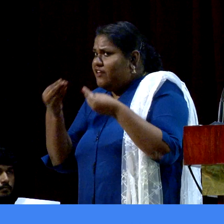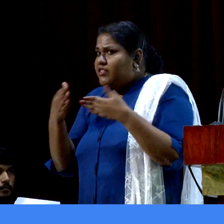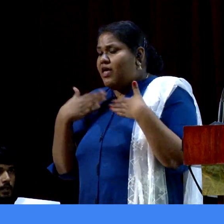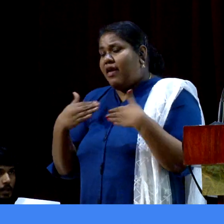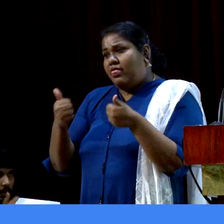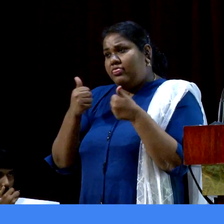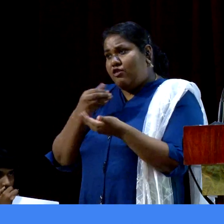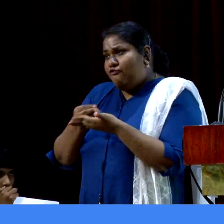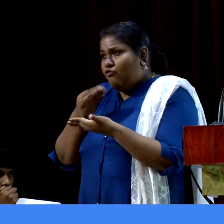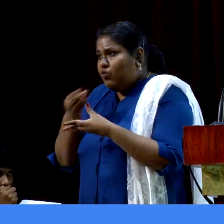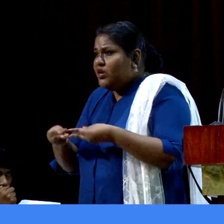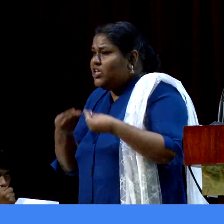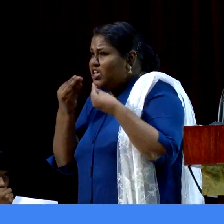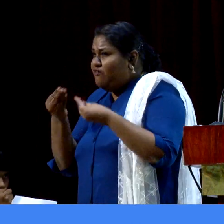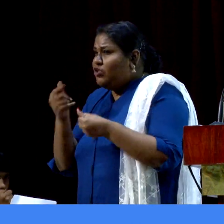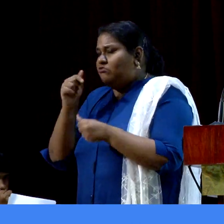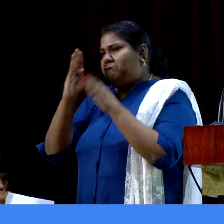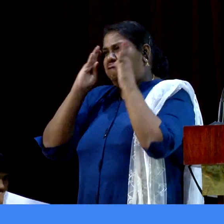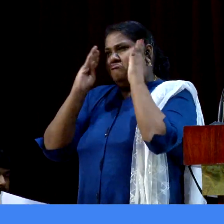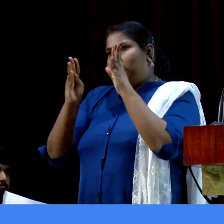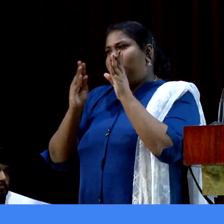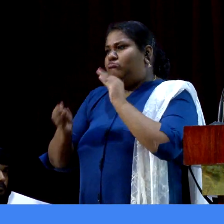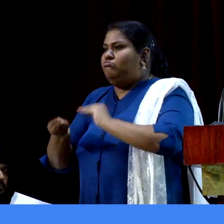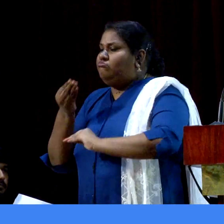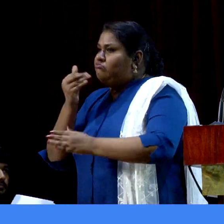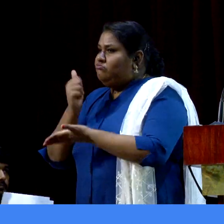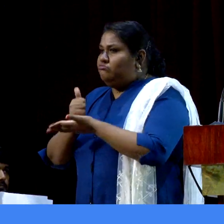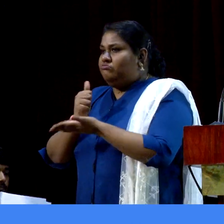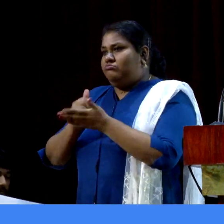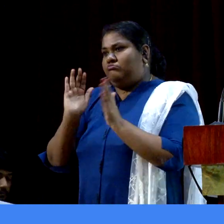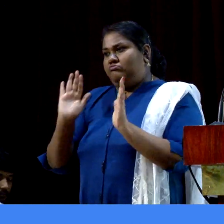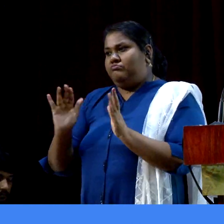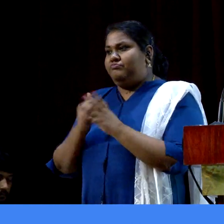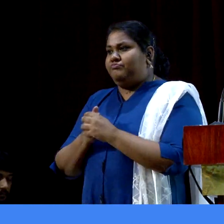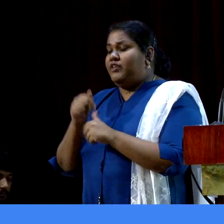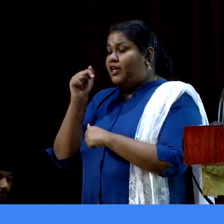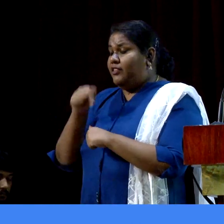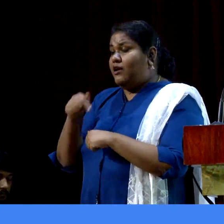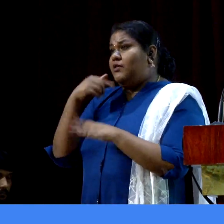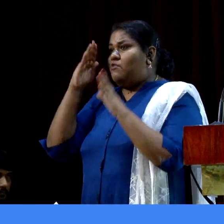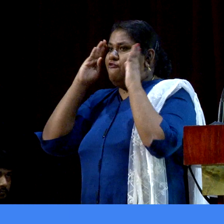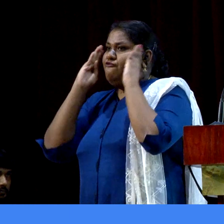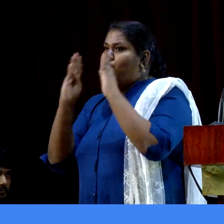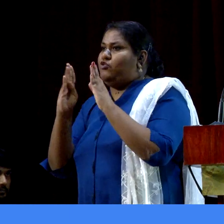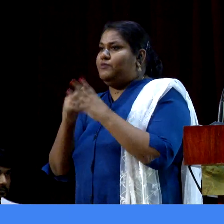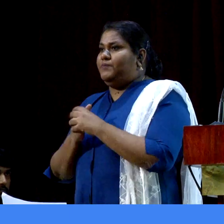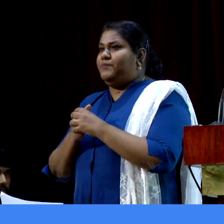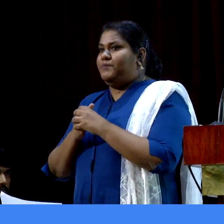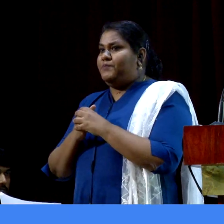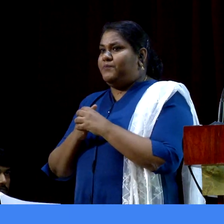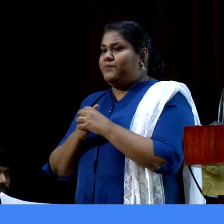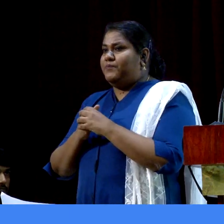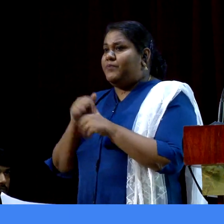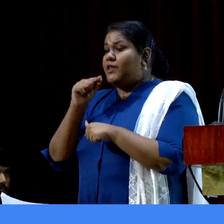உணவை வழங்குவதற்கான திட்டமிடுதல் வேண்டும் என்று அந்த திட்டத்தினை எங்களுடைய முதலமைச்சர் முதலில் எங்கே தொடங்கியிருக்கிறார்